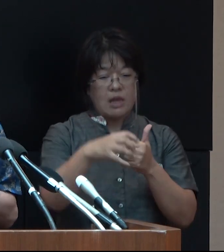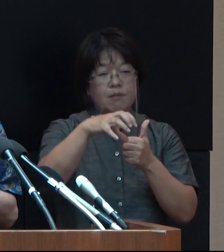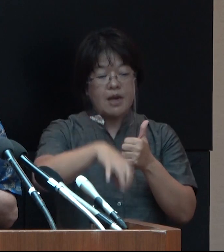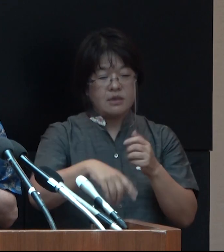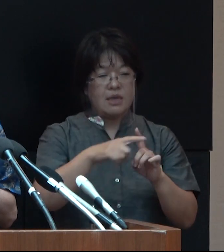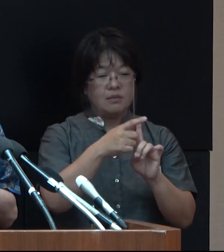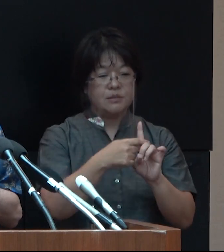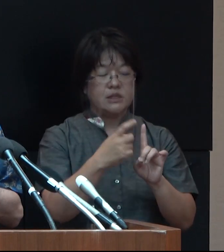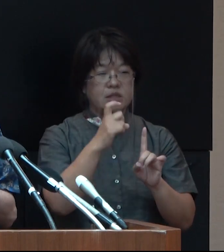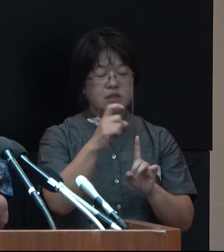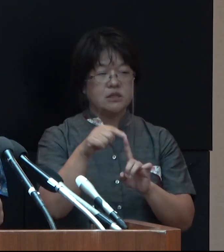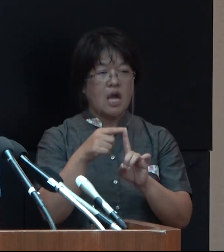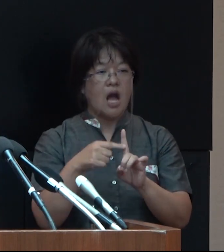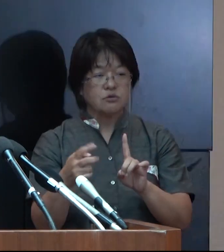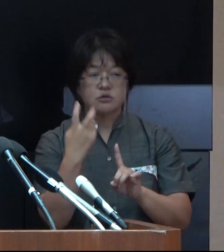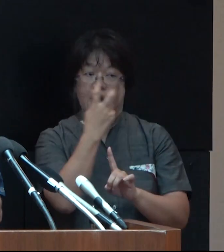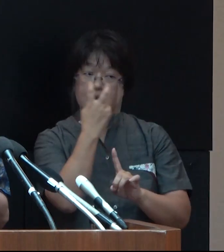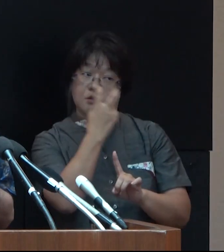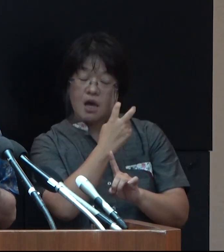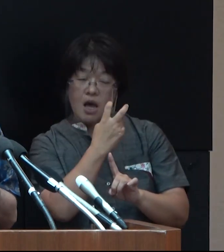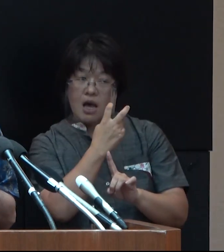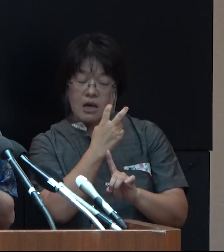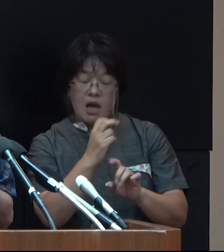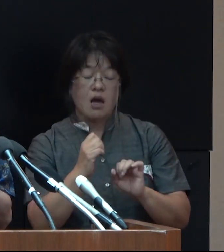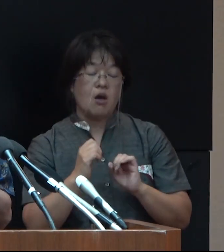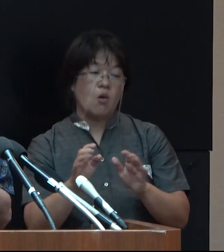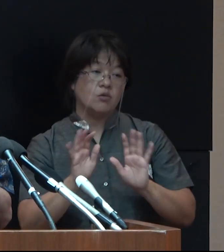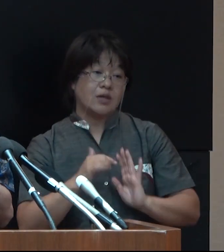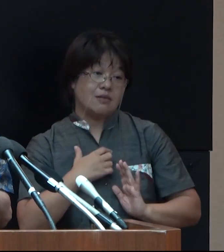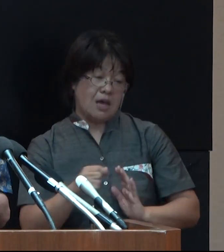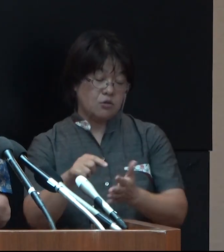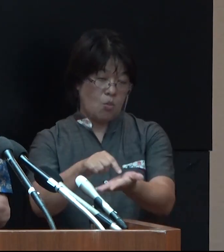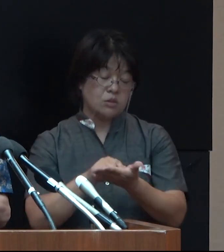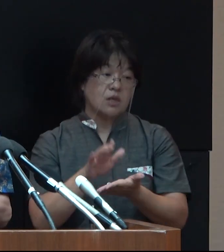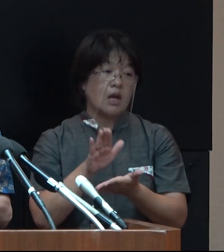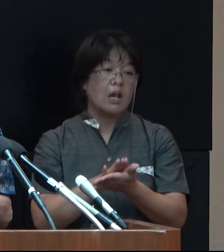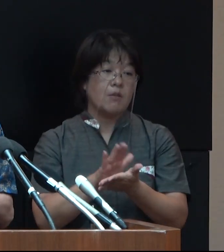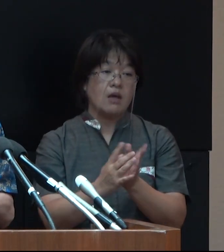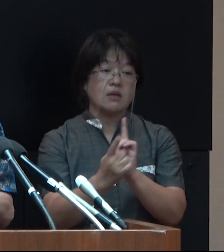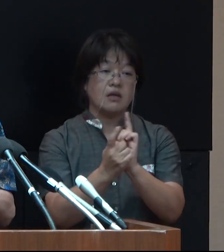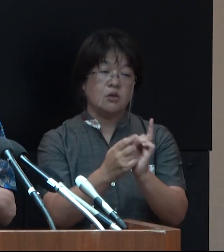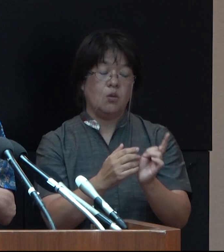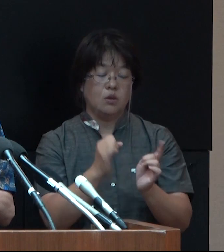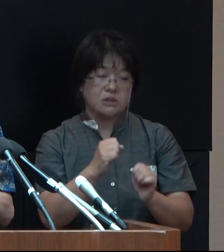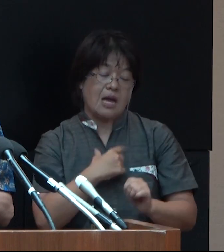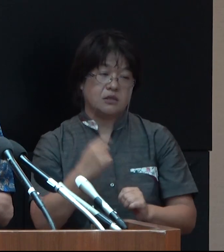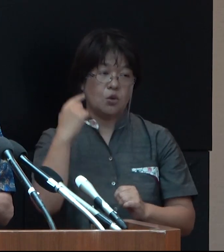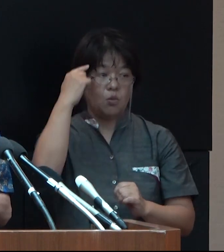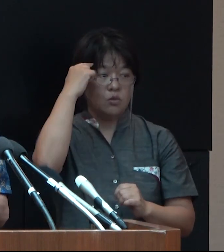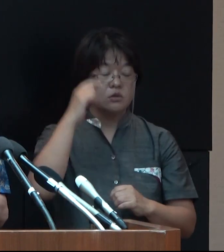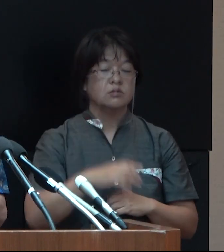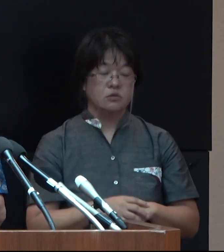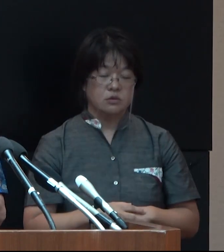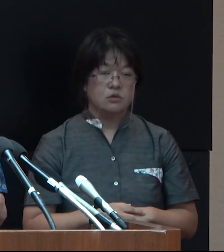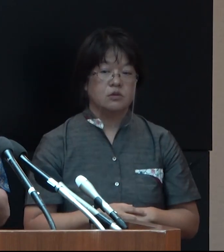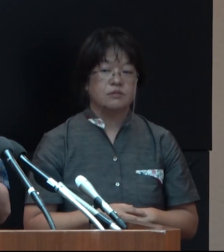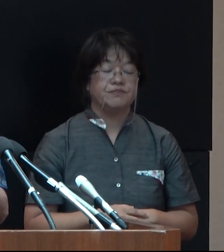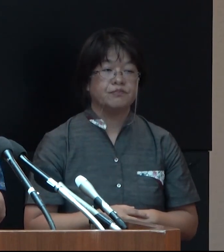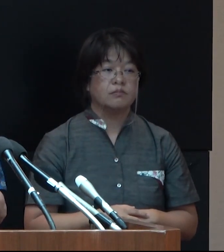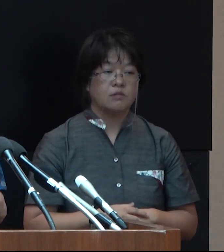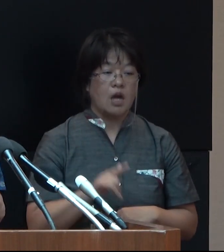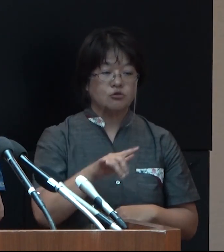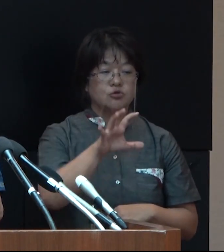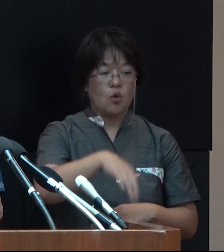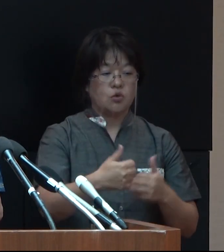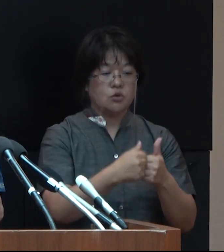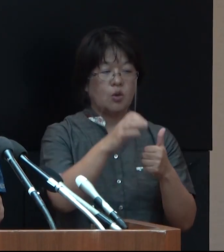我々が、対応可能であればそれも対応可能したいと思いますけれども、何分にも空港のタコも今、これから拡